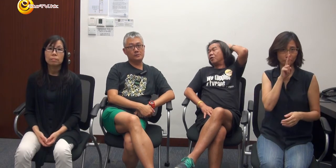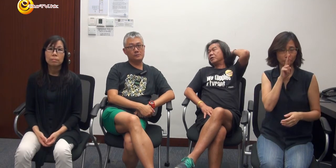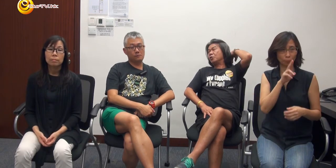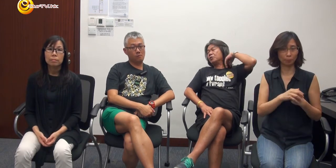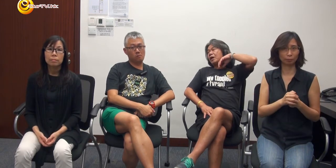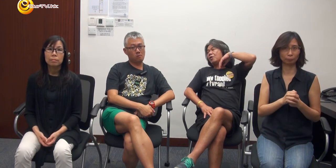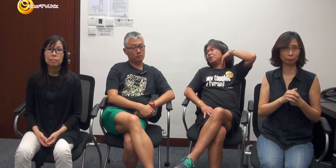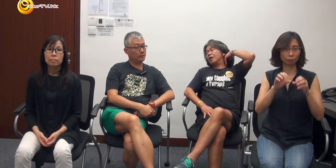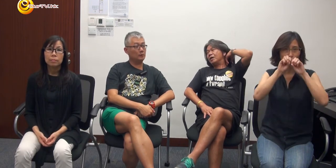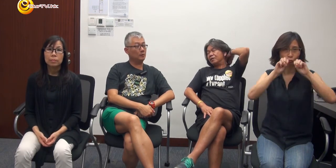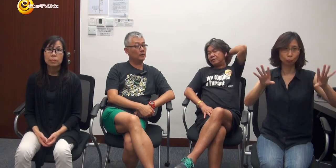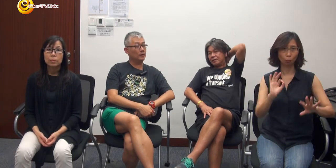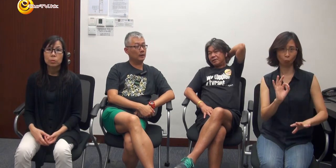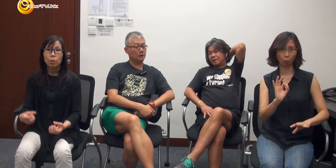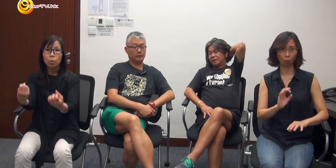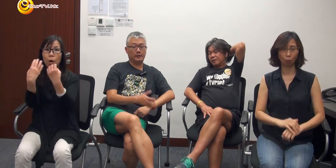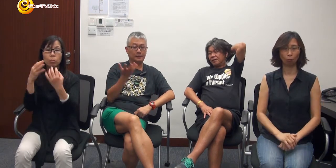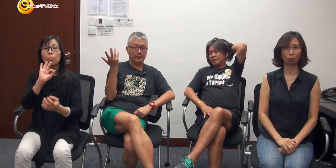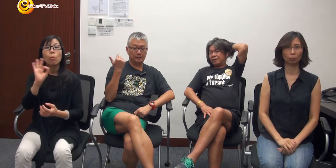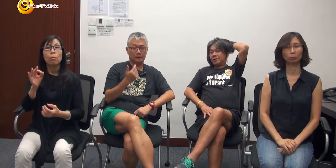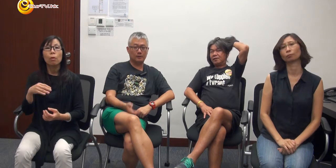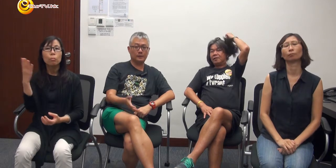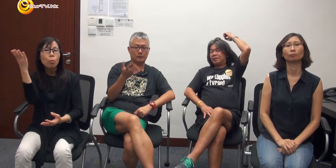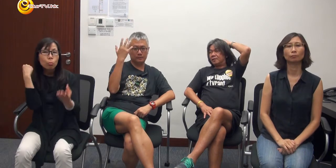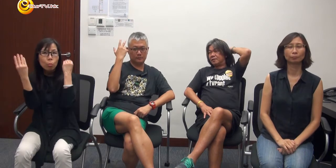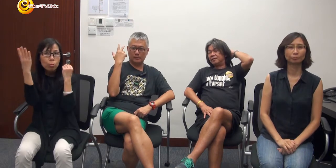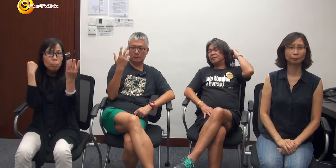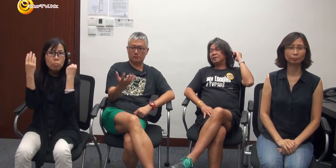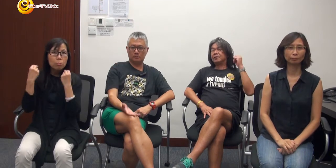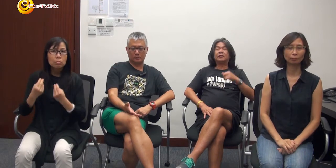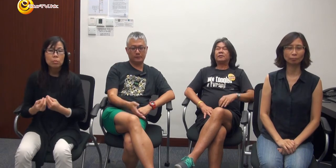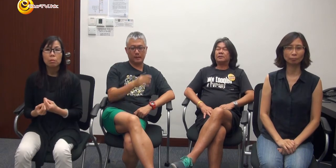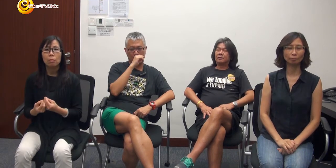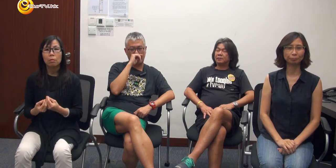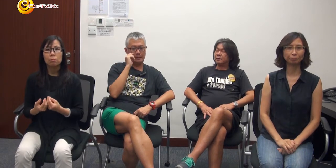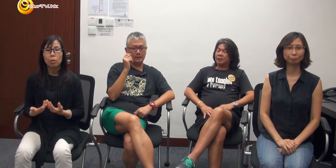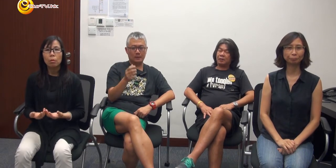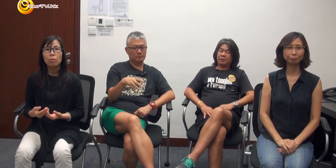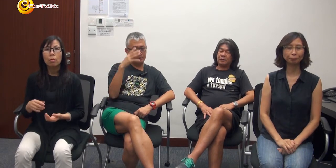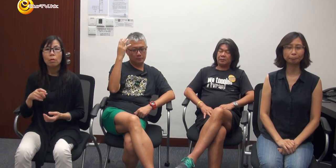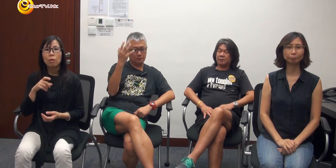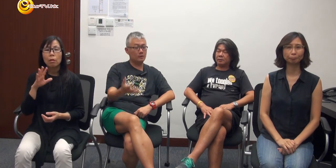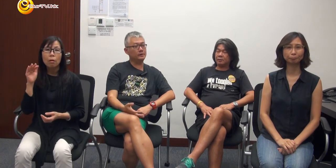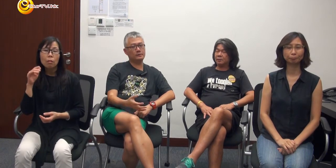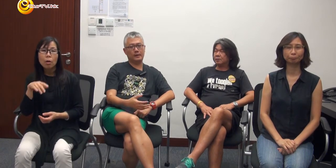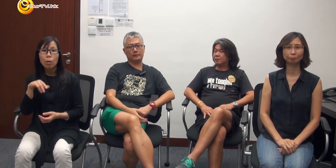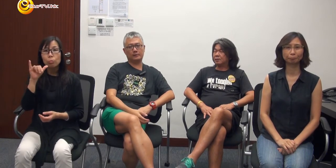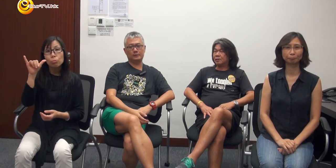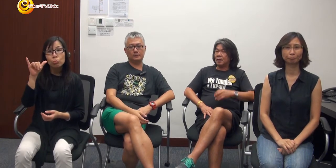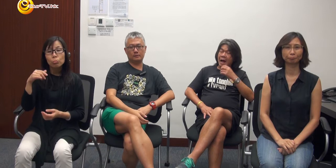即係冇同大家講。 都亦都冇啊，係啊，我都係聽翻嚟。哦，今日可能有六個議程，唔知有六個議程。咁然之後